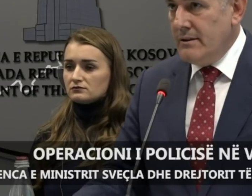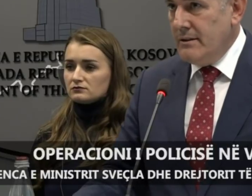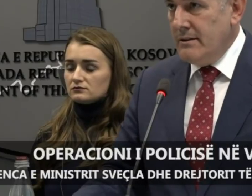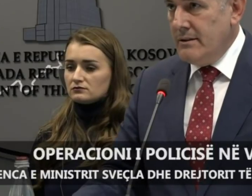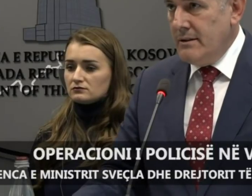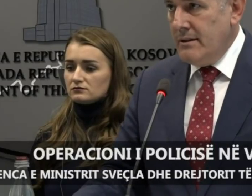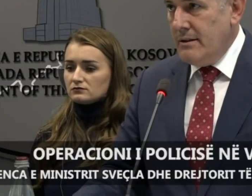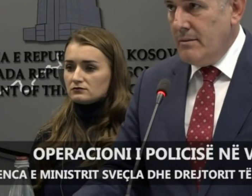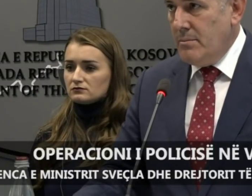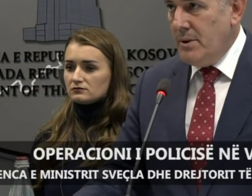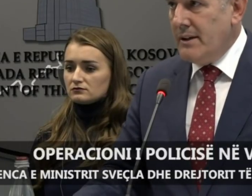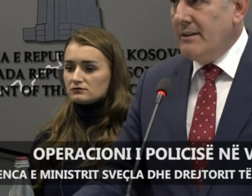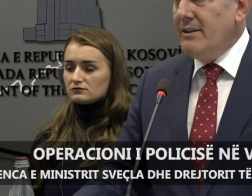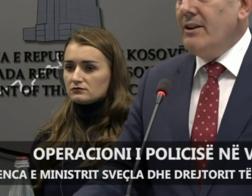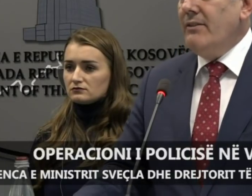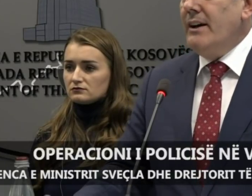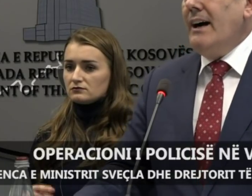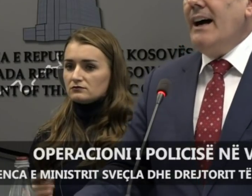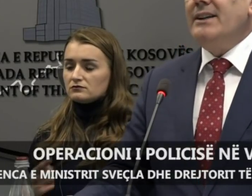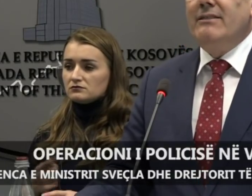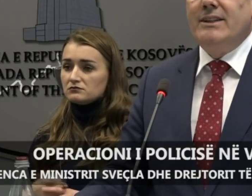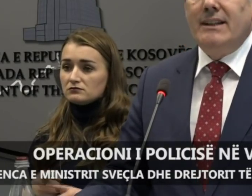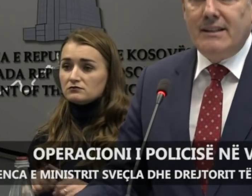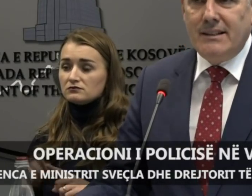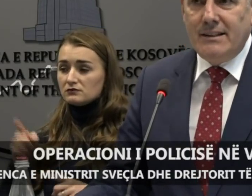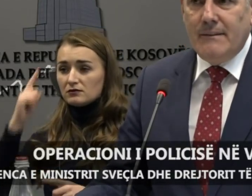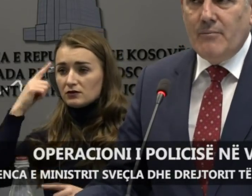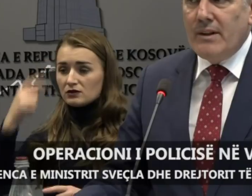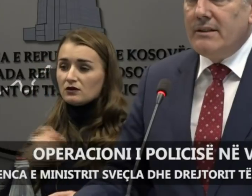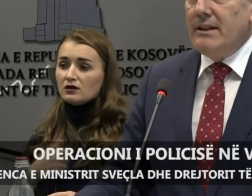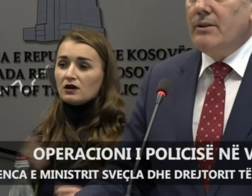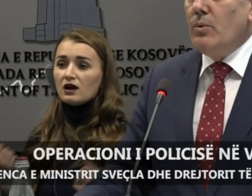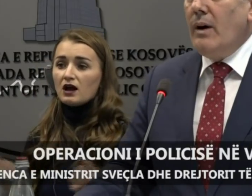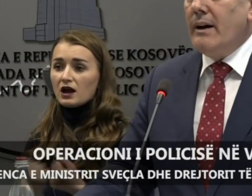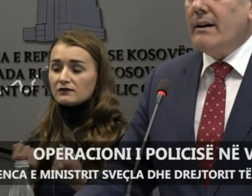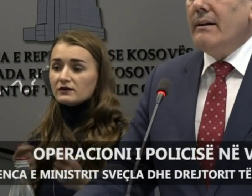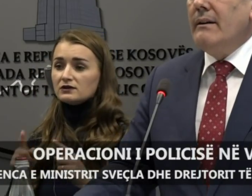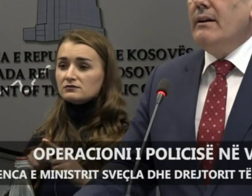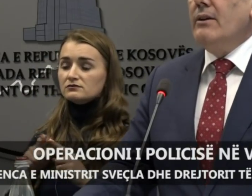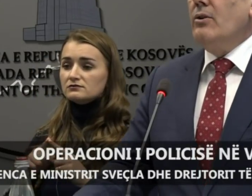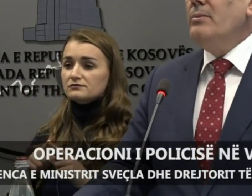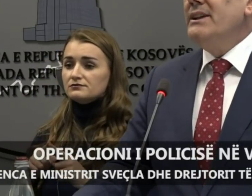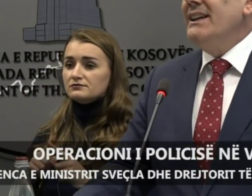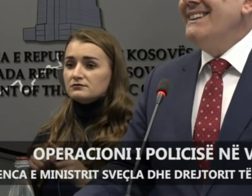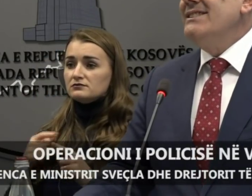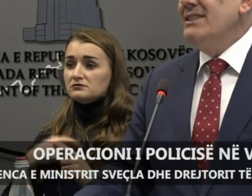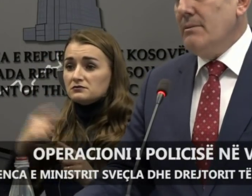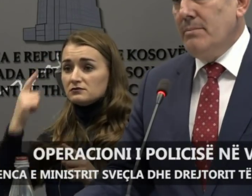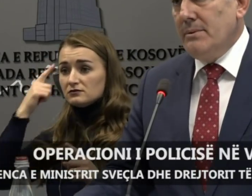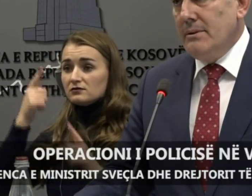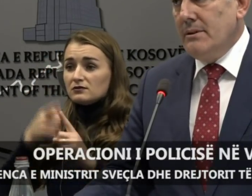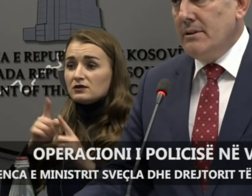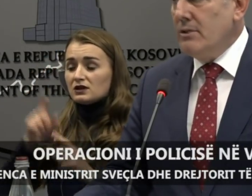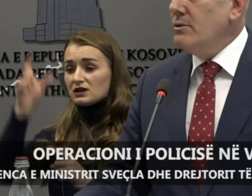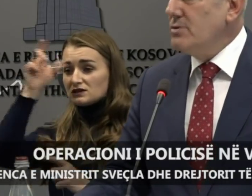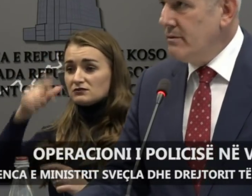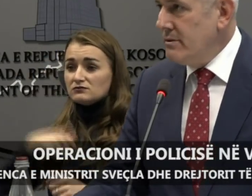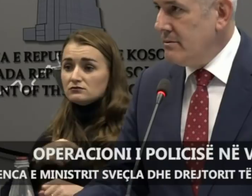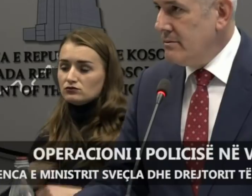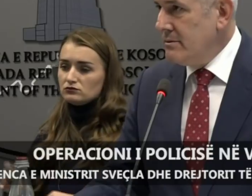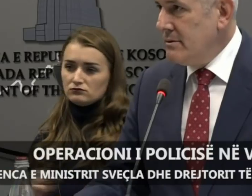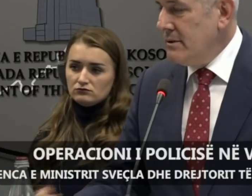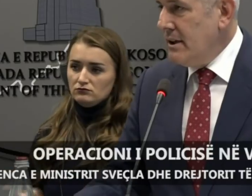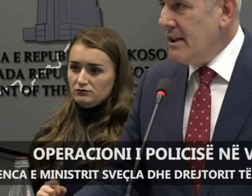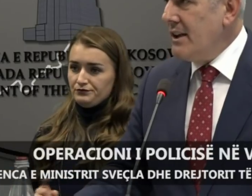fjalë për ndaj far aktiviteti drejtuar komunitetit sërb në